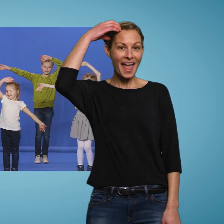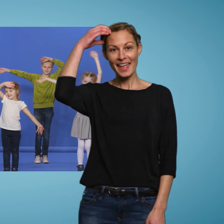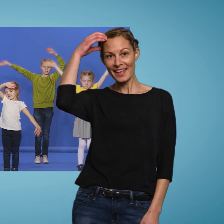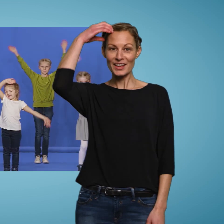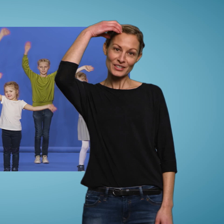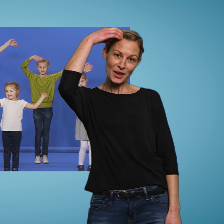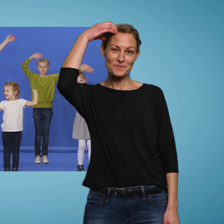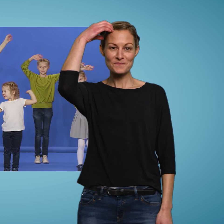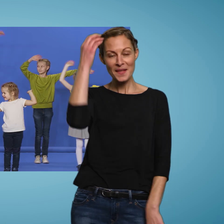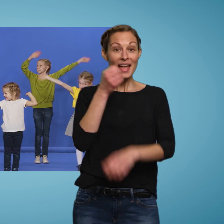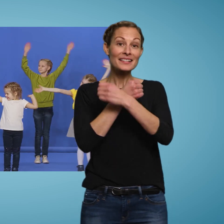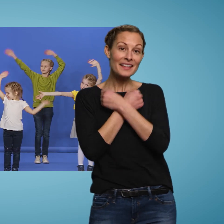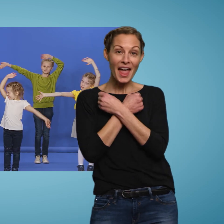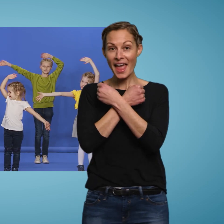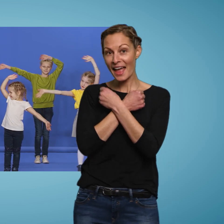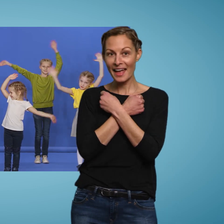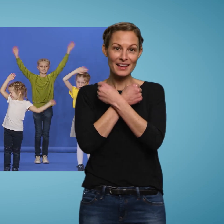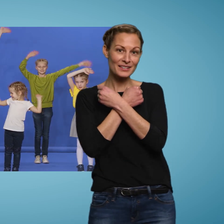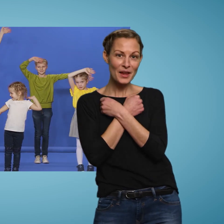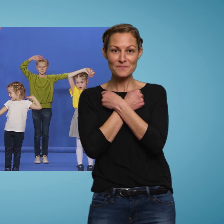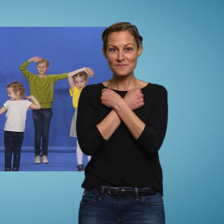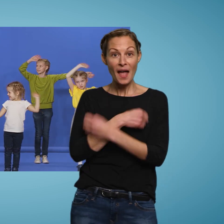Teddy, Edi, Teddy,